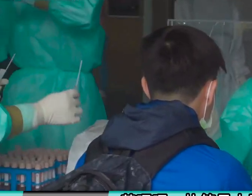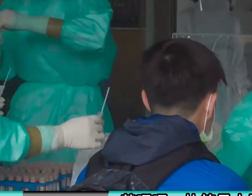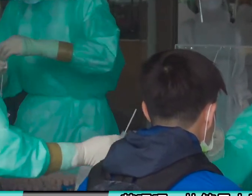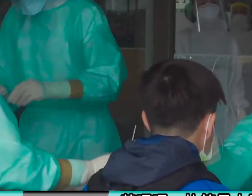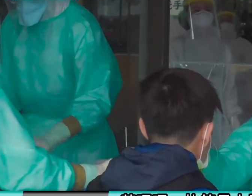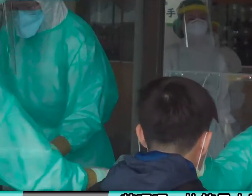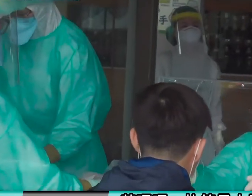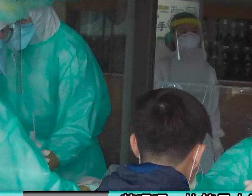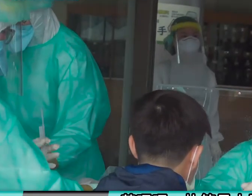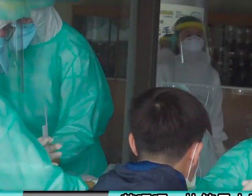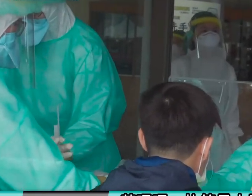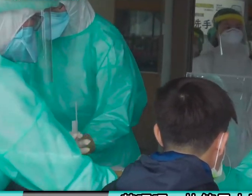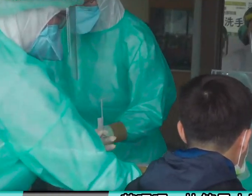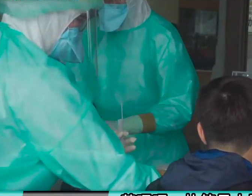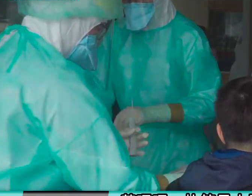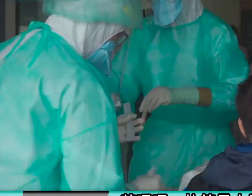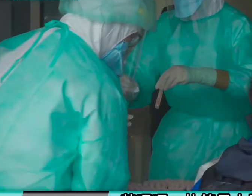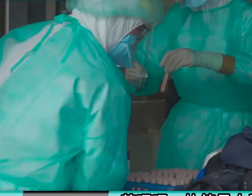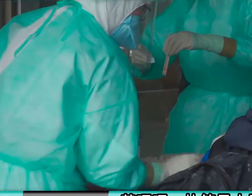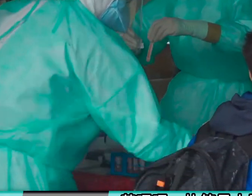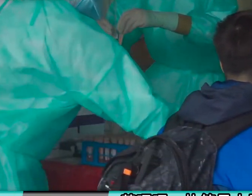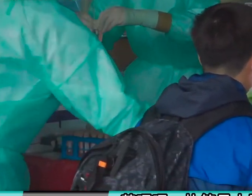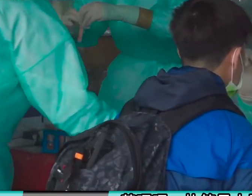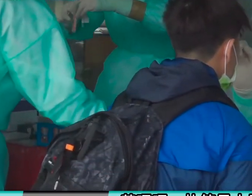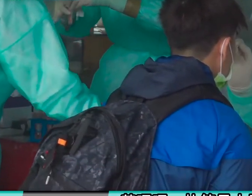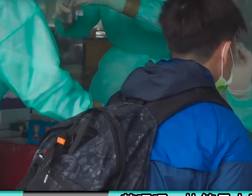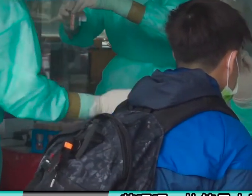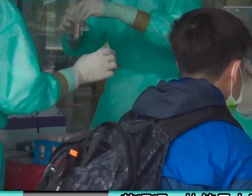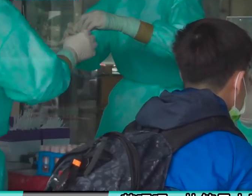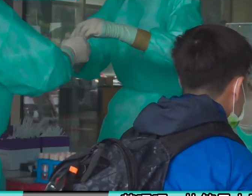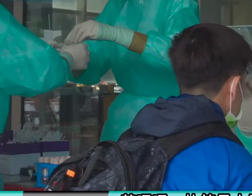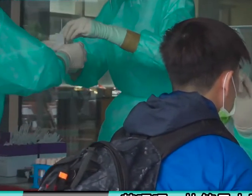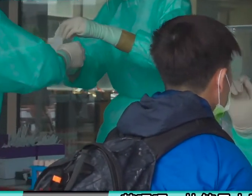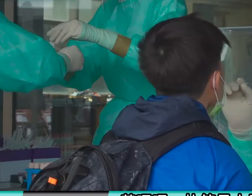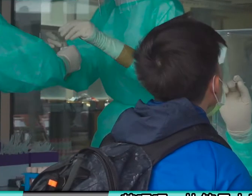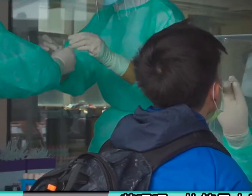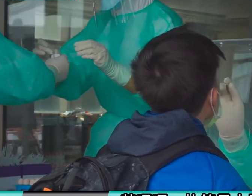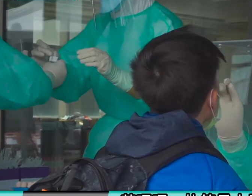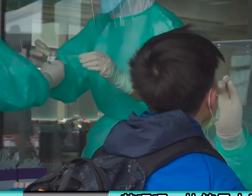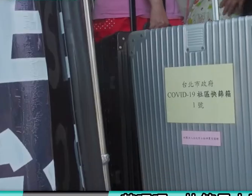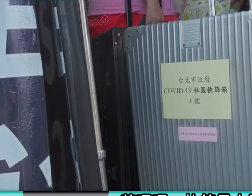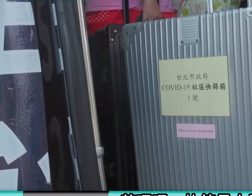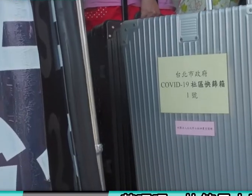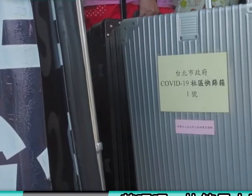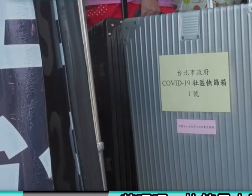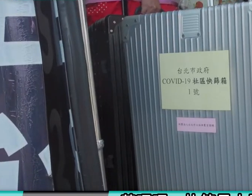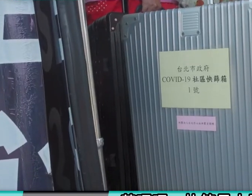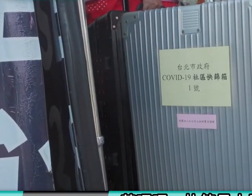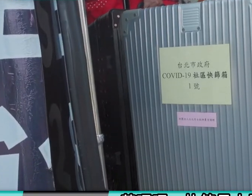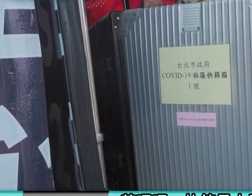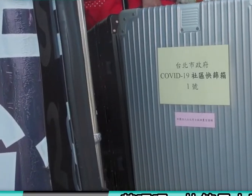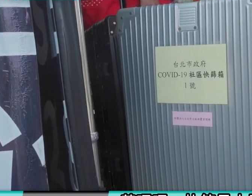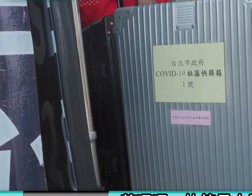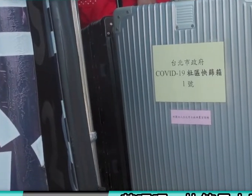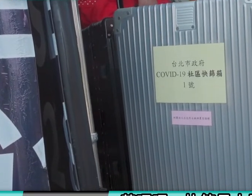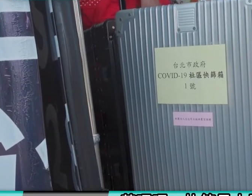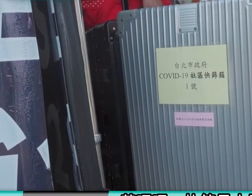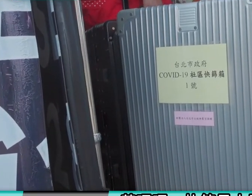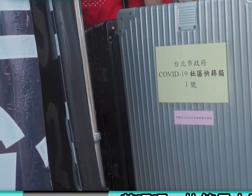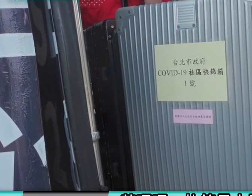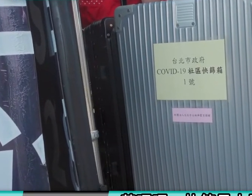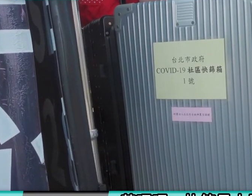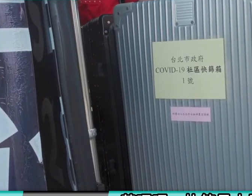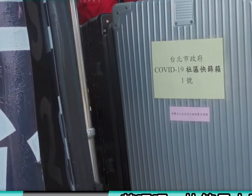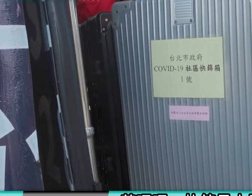关于北市府花了多少钱买快筛剂，副市长黄珊珊在防疫记者会上表示，从1月18号到5月6号，累计